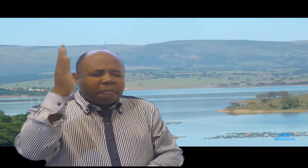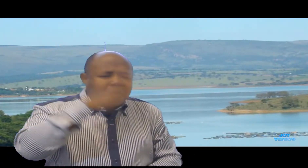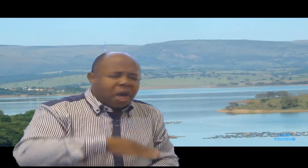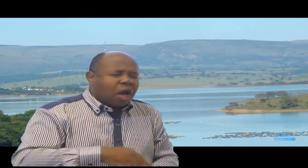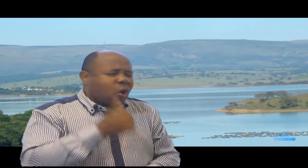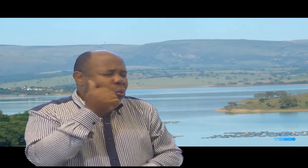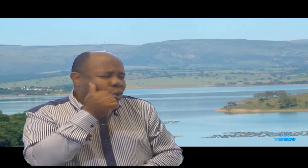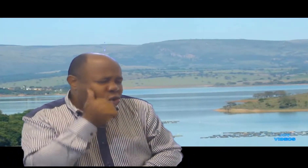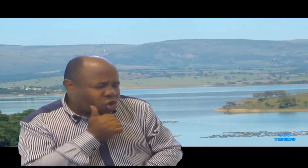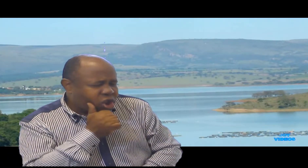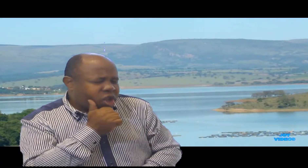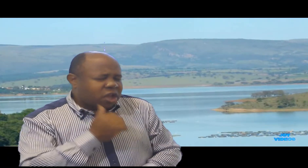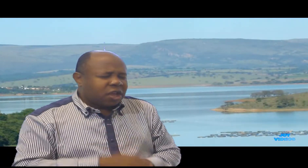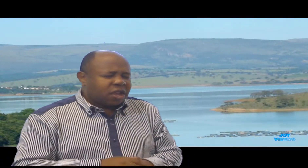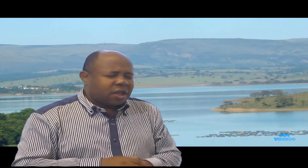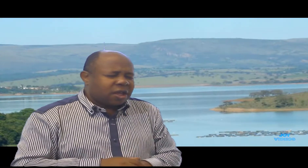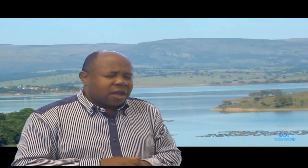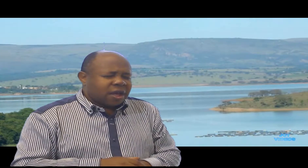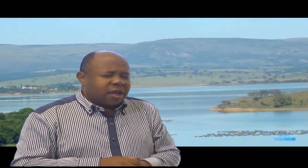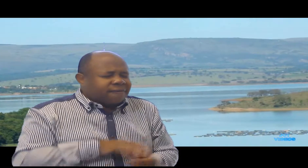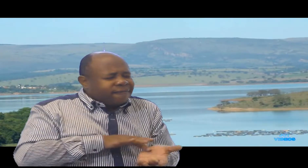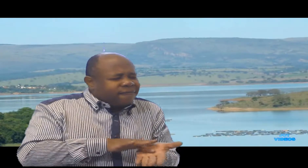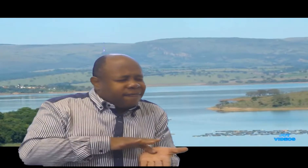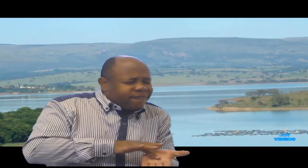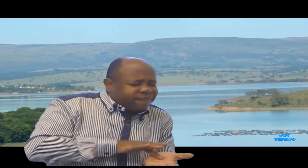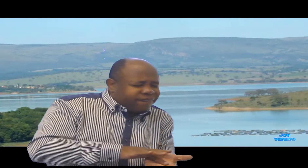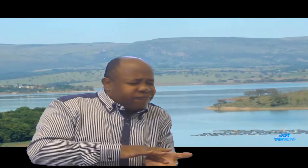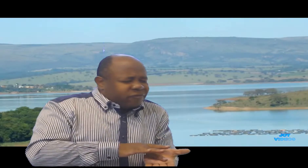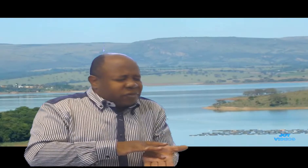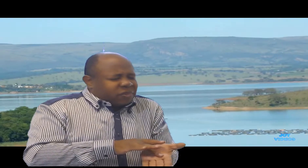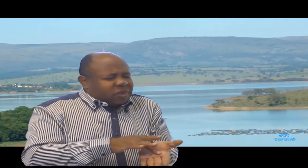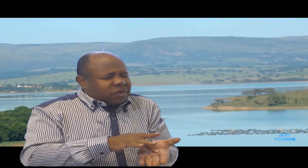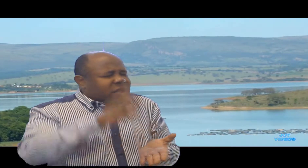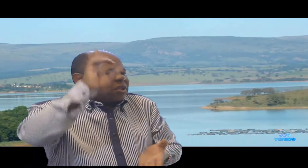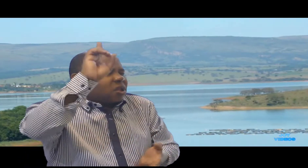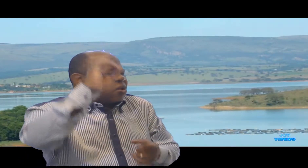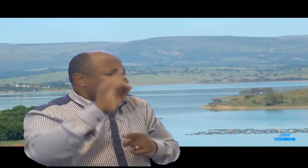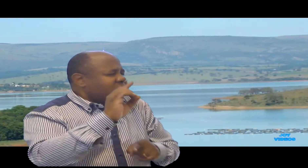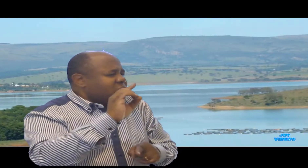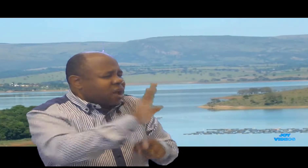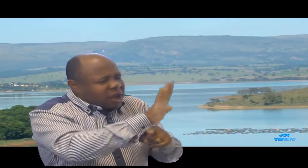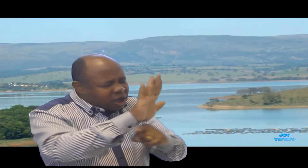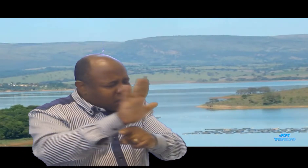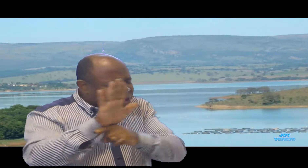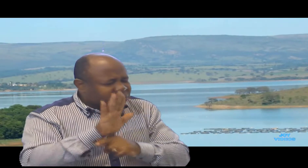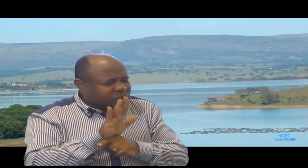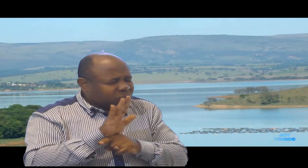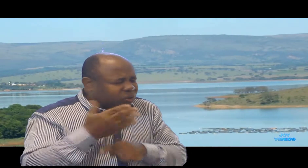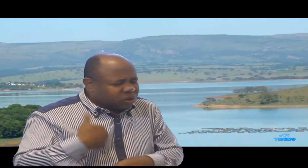que são perniciosas, Senhor Deus. Ajude-nos, Senhor Deus. Nós não sabemos